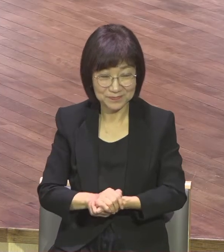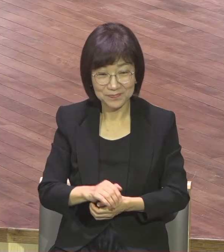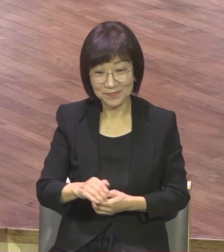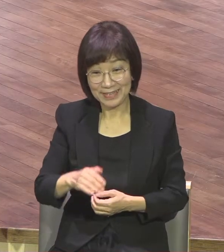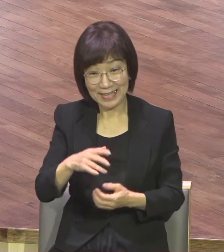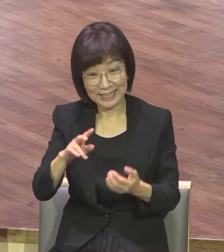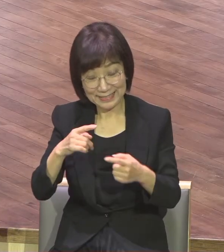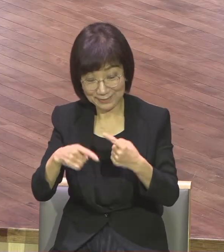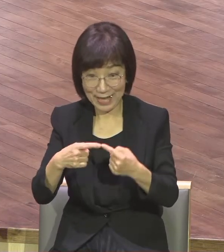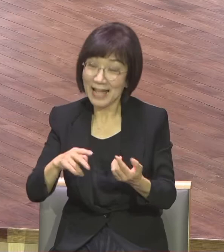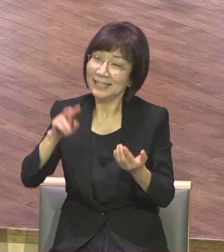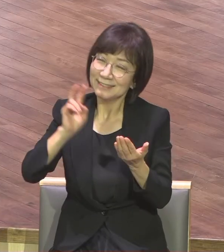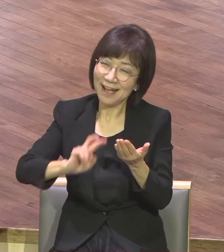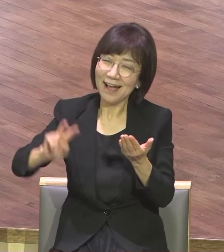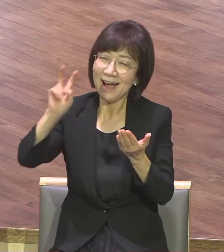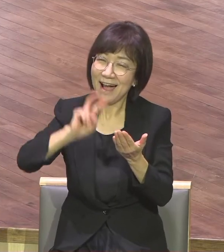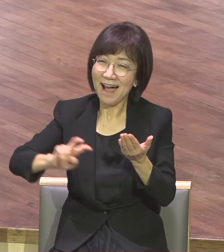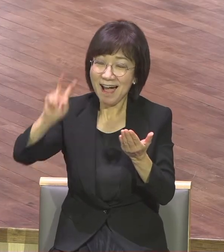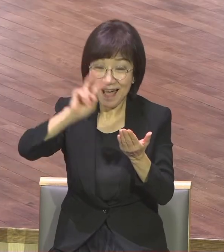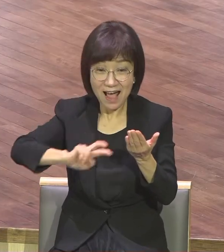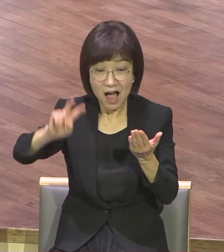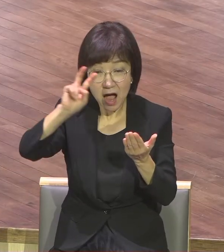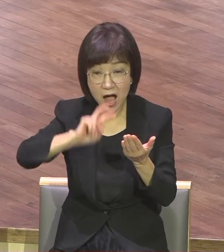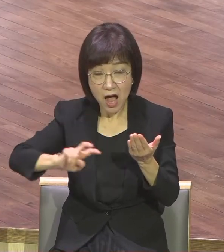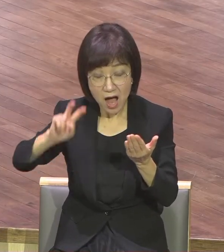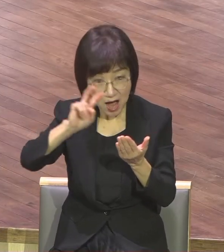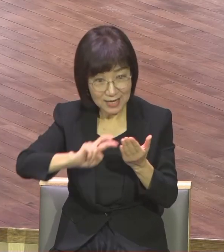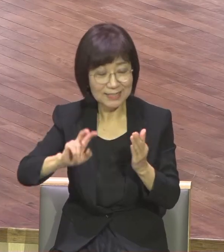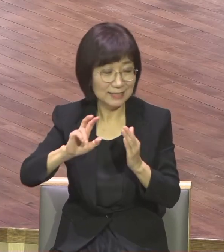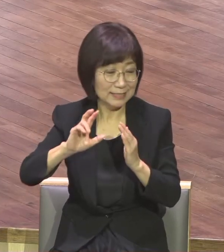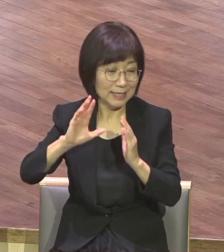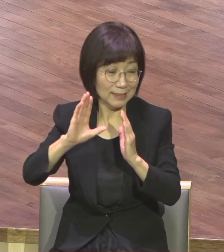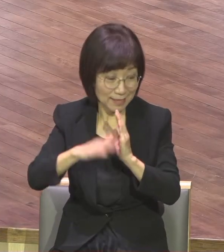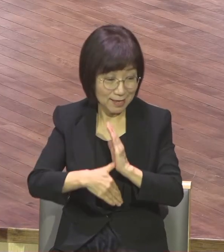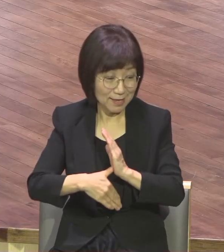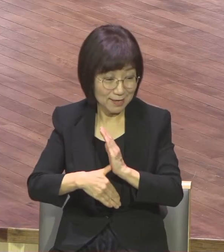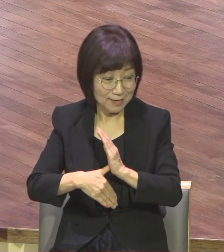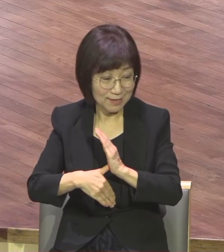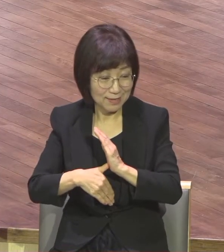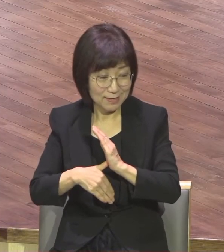찬양하면요 몸이요 완전히 그냥 뭘로